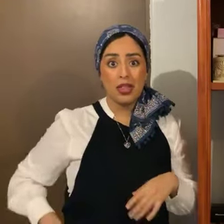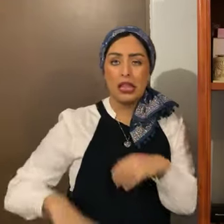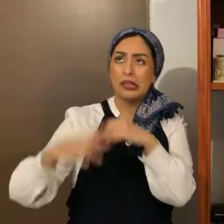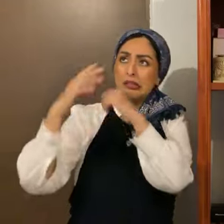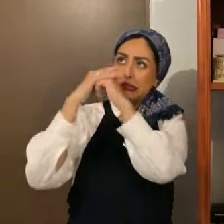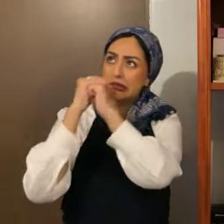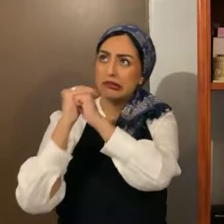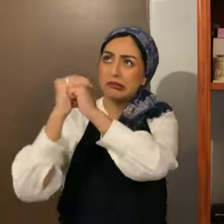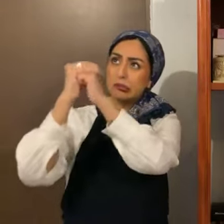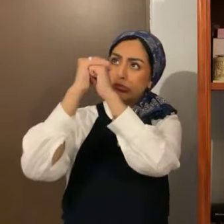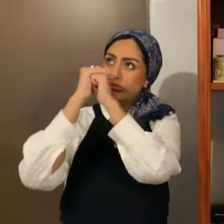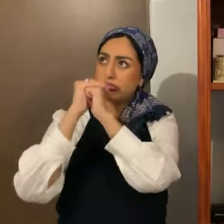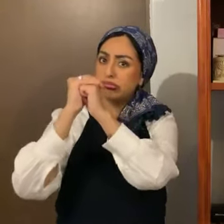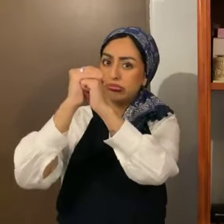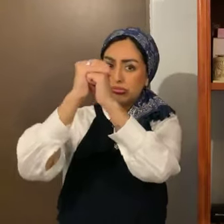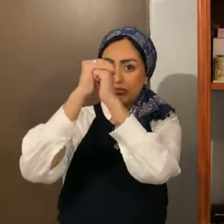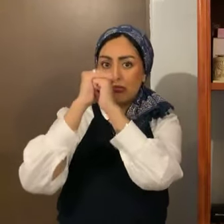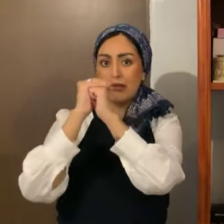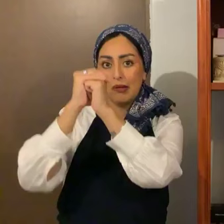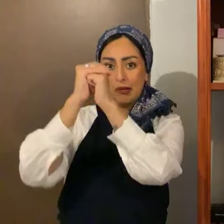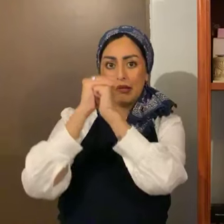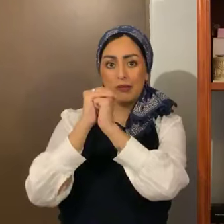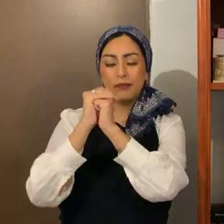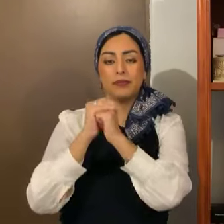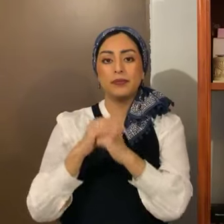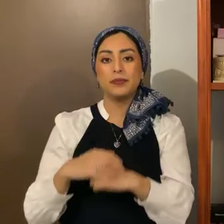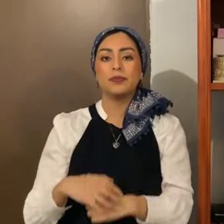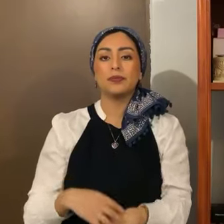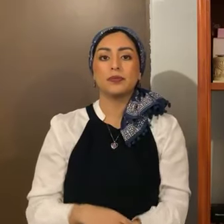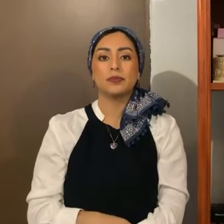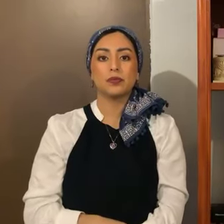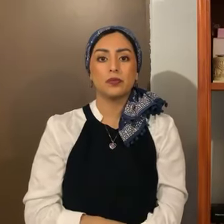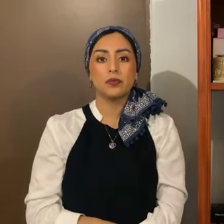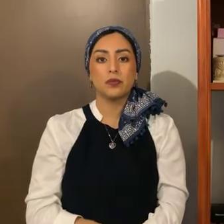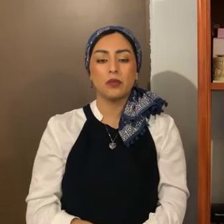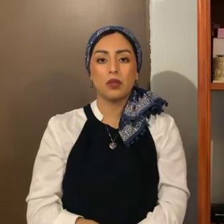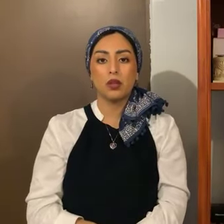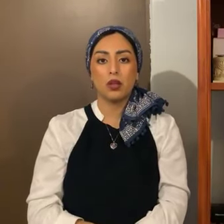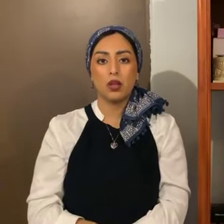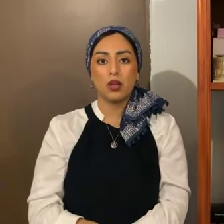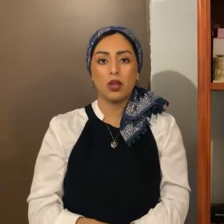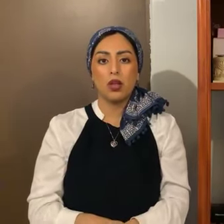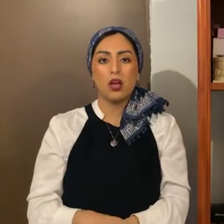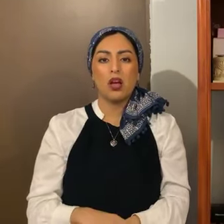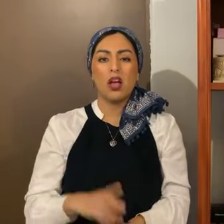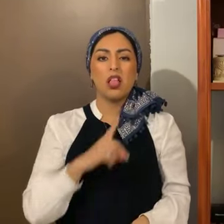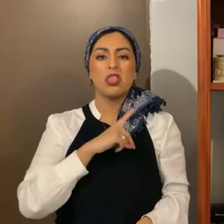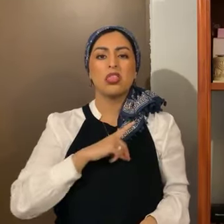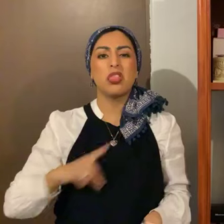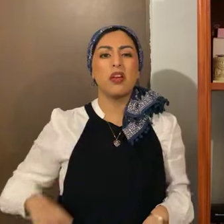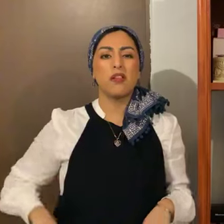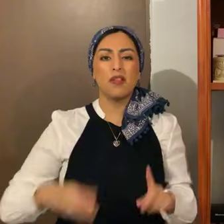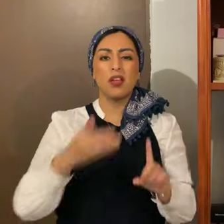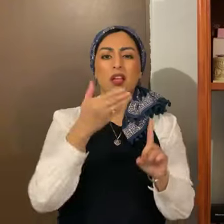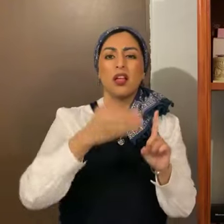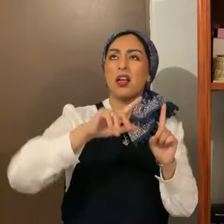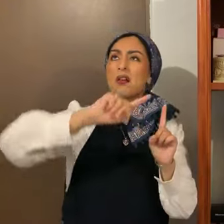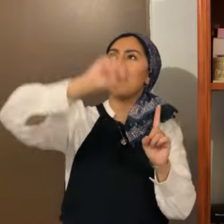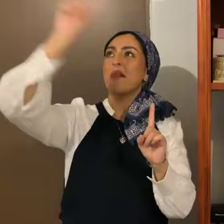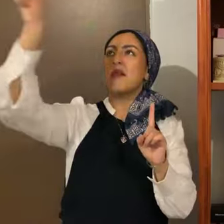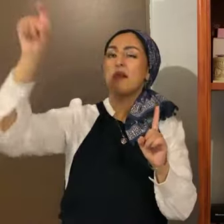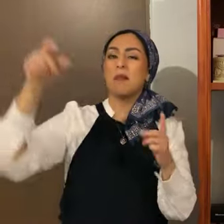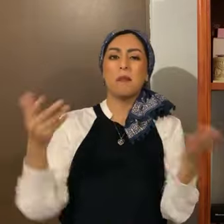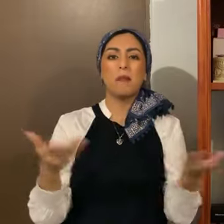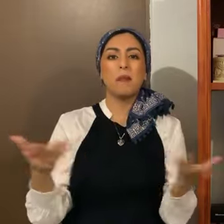David. Es una oración desesperada. ¿Qué pedía? Pedía